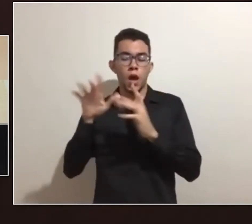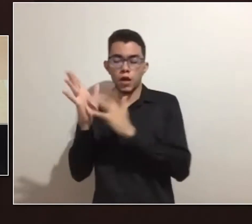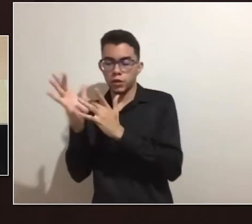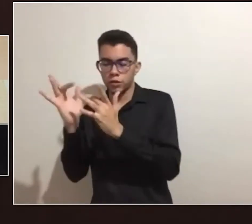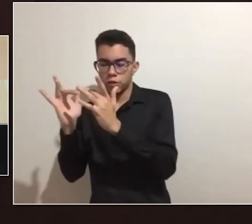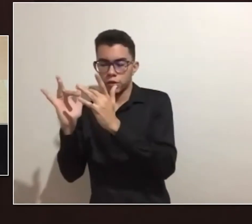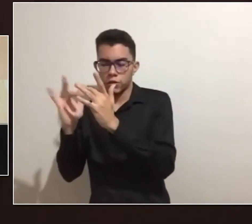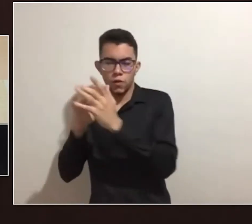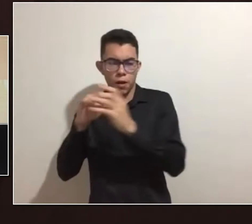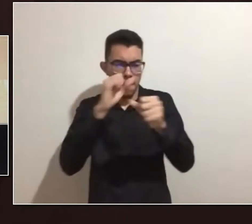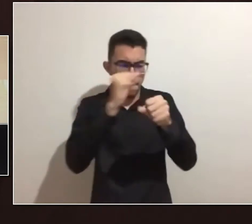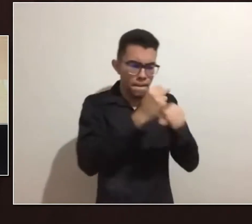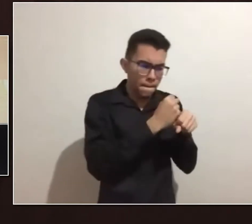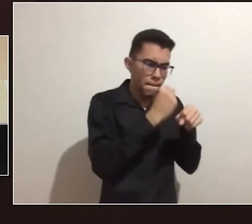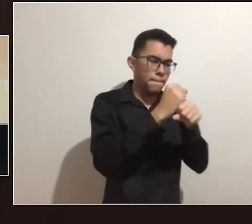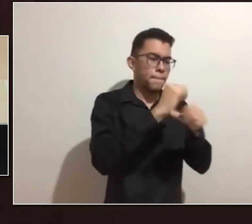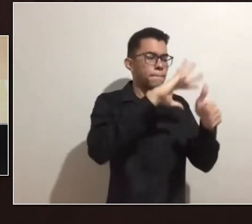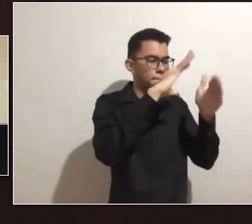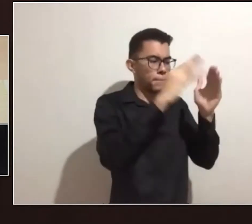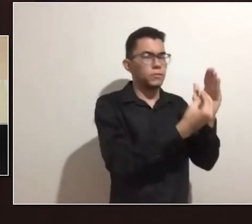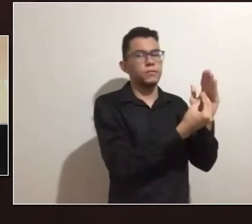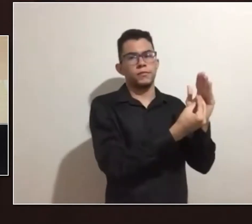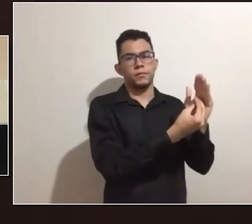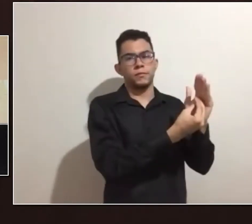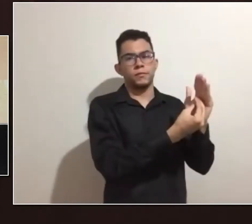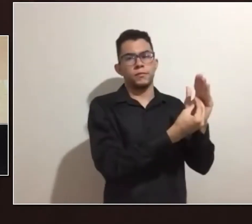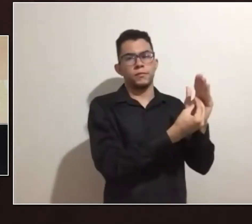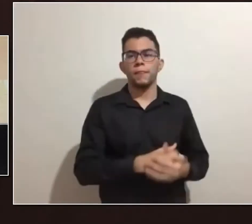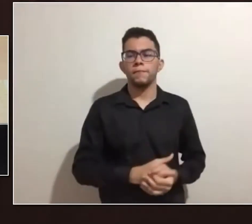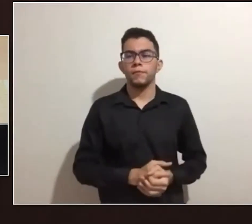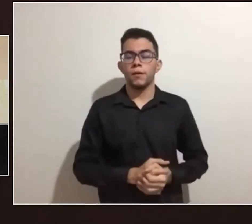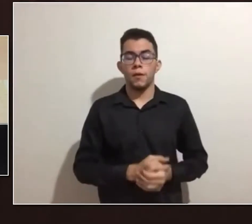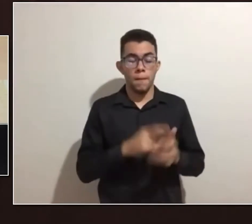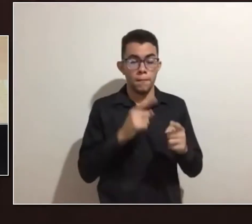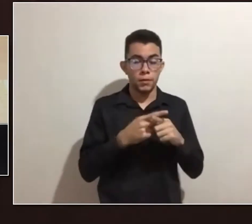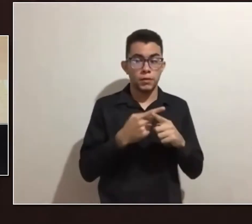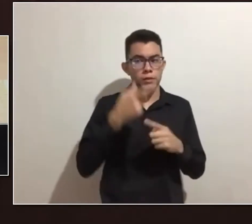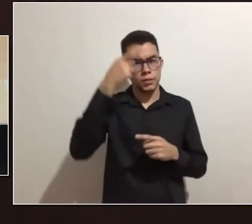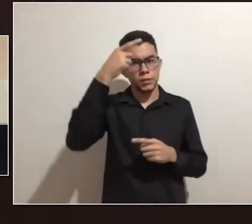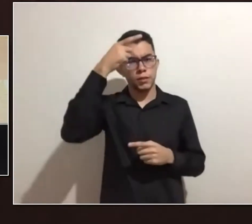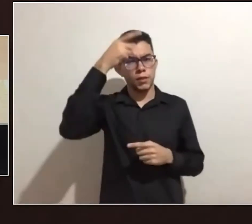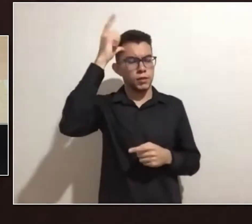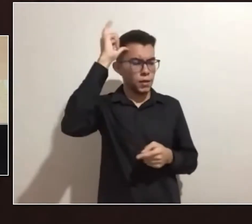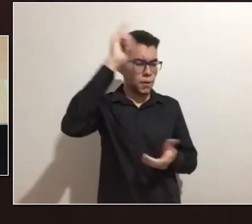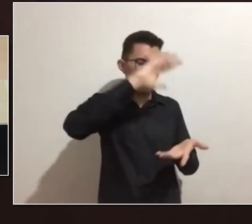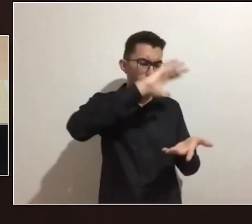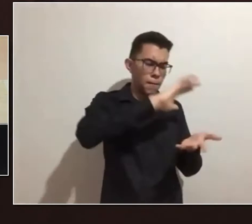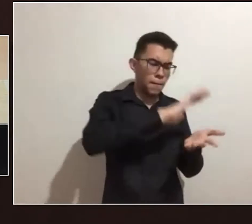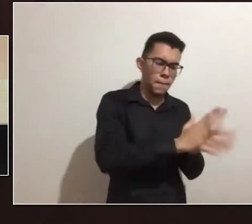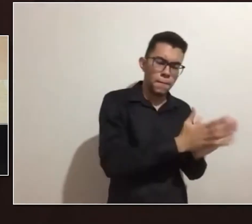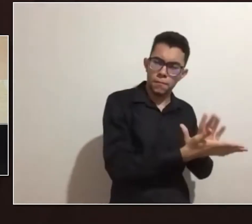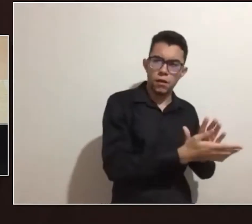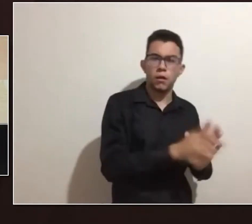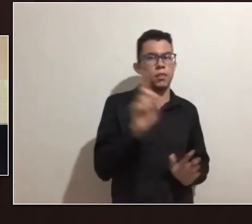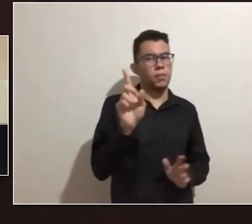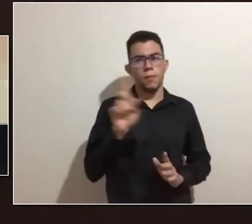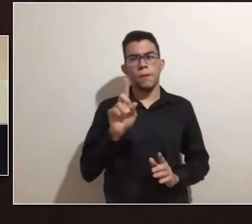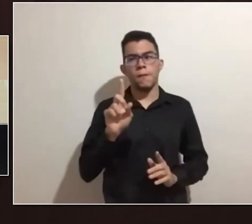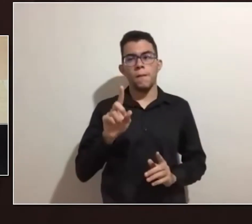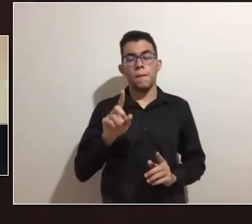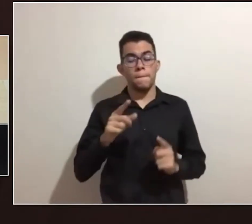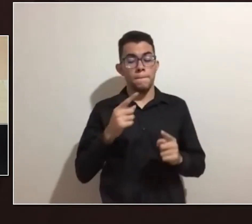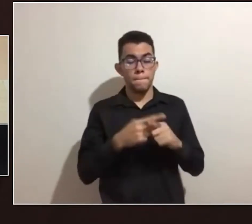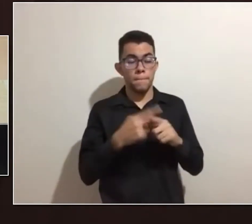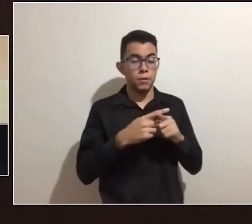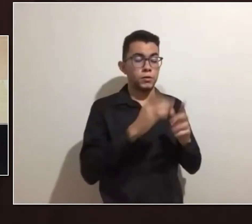do inferno, as portas do Hades, não prevalecerão contra ela, contra a igreja edificada. Então, irmãos, esse é